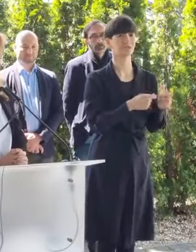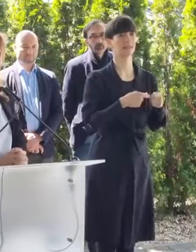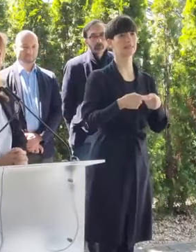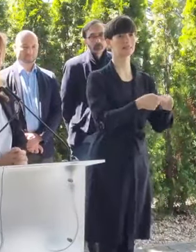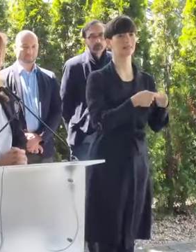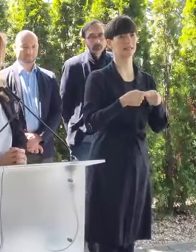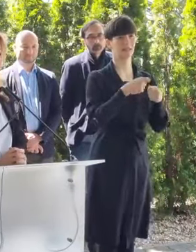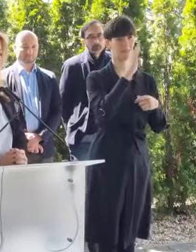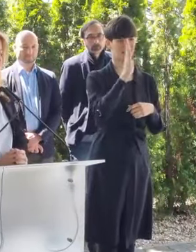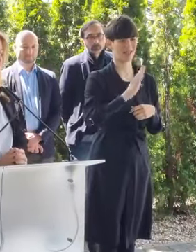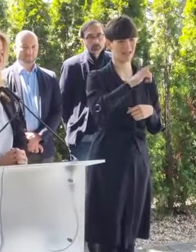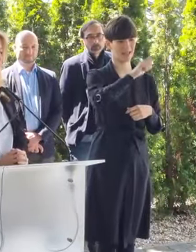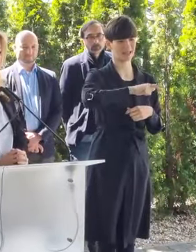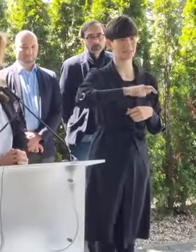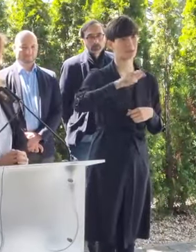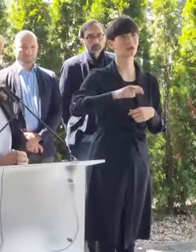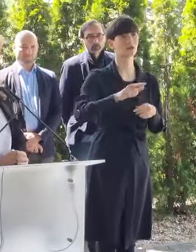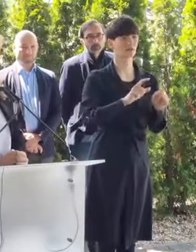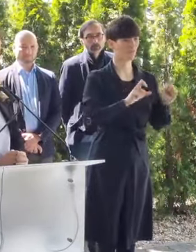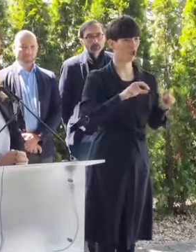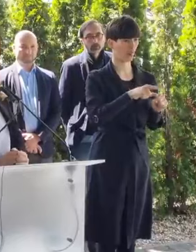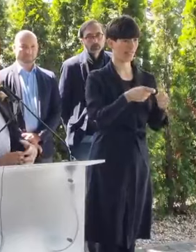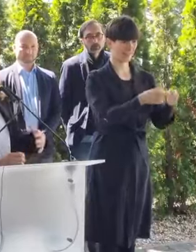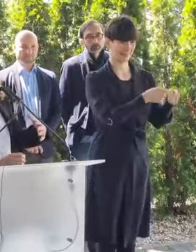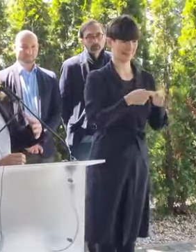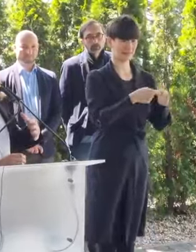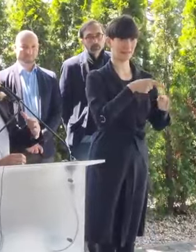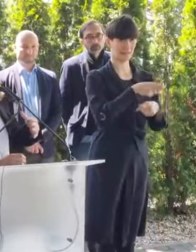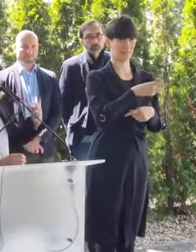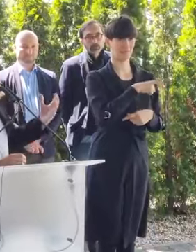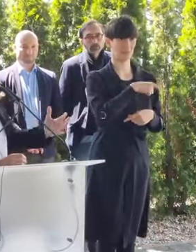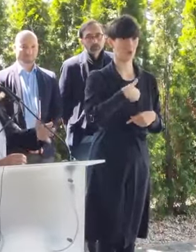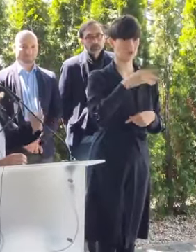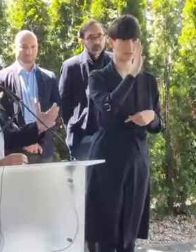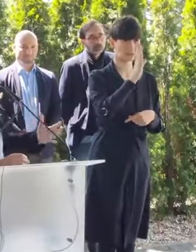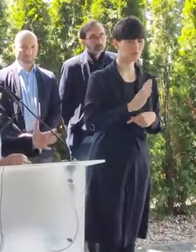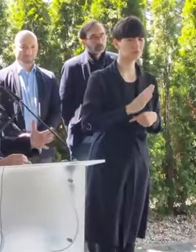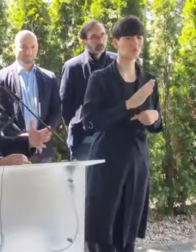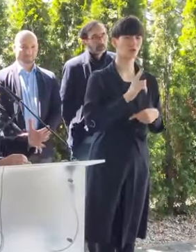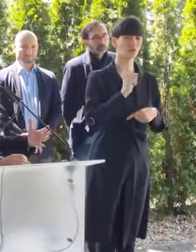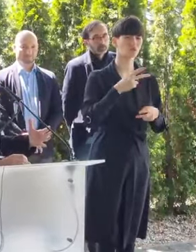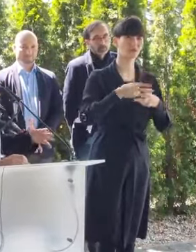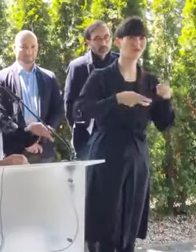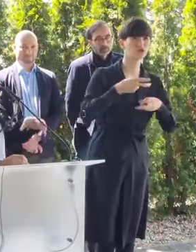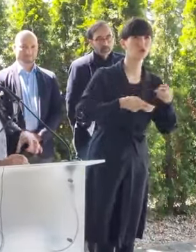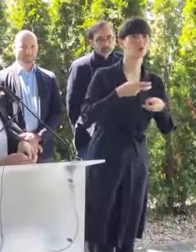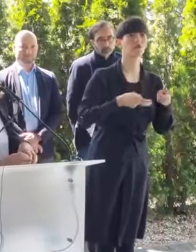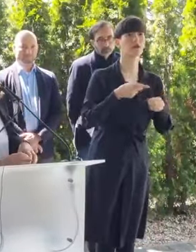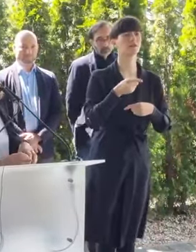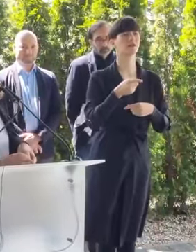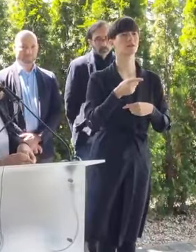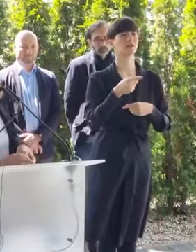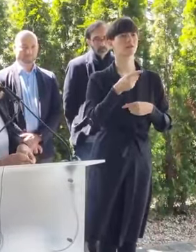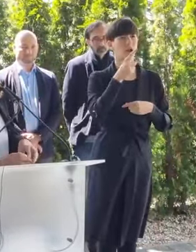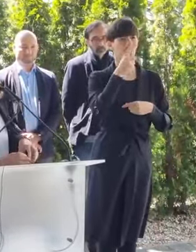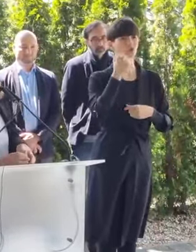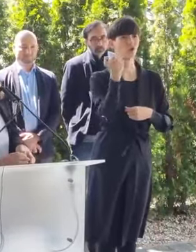pretože to, čo tam urobili, je nesmierne dôležité v kontexte tých krivd a tých zločinov, ktoré sa tam dejú. Pretože naši